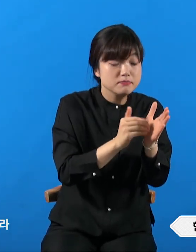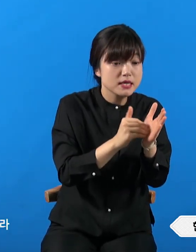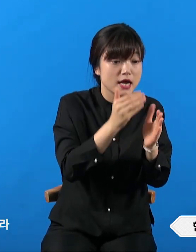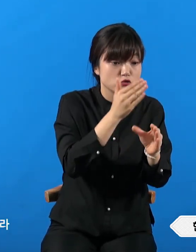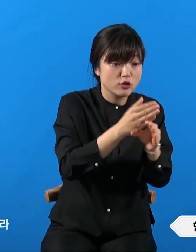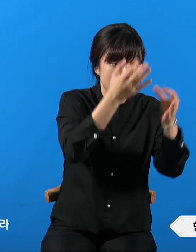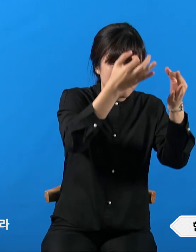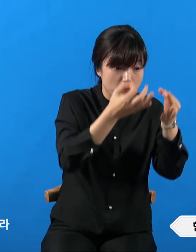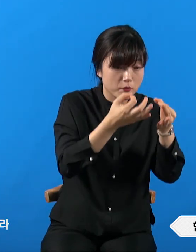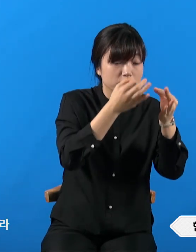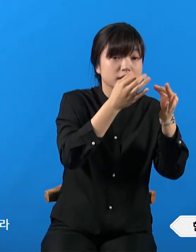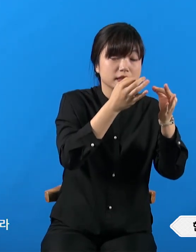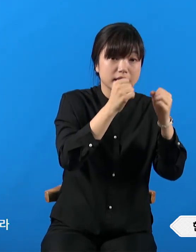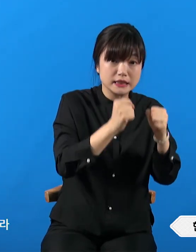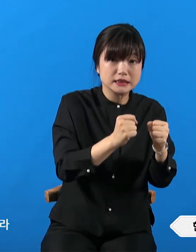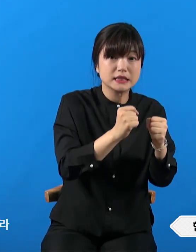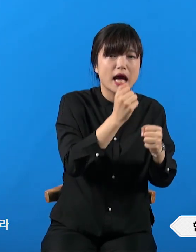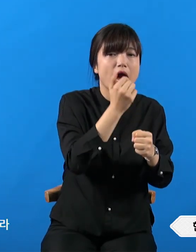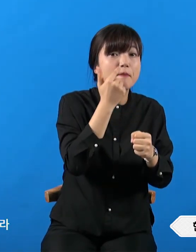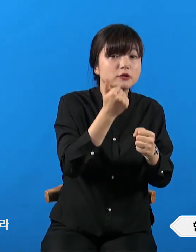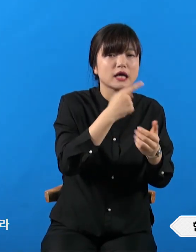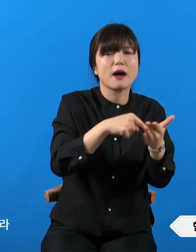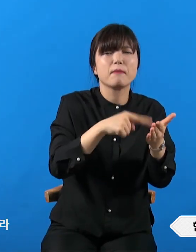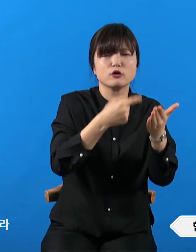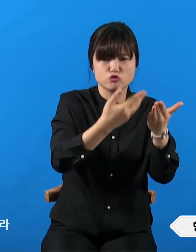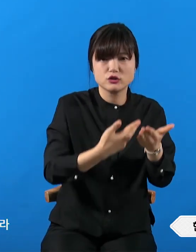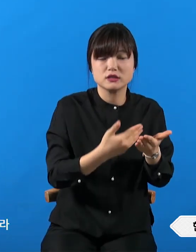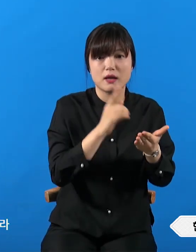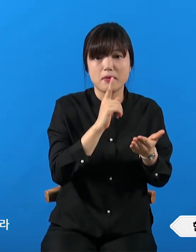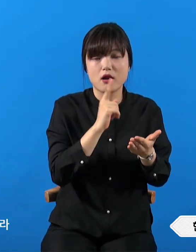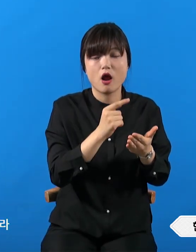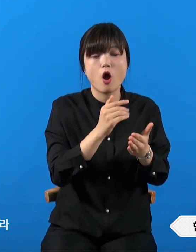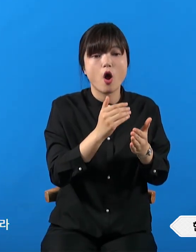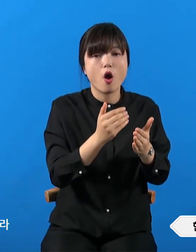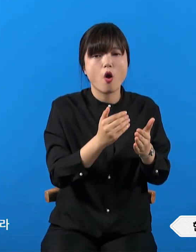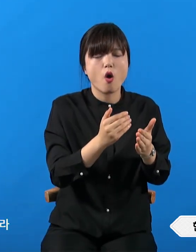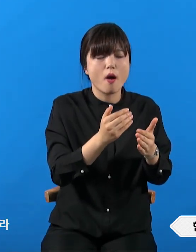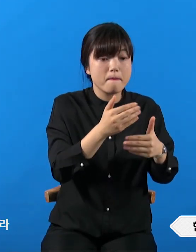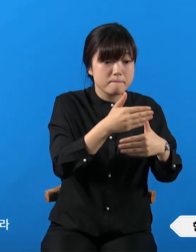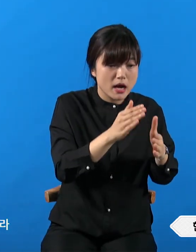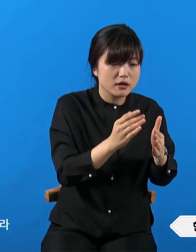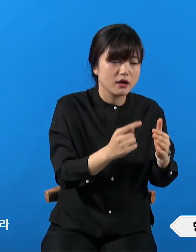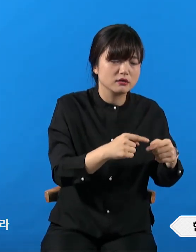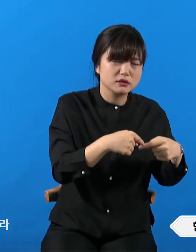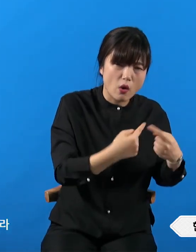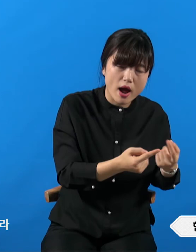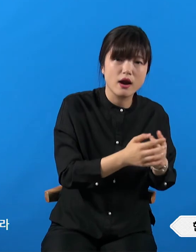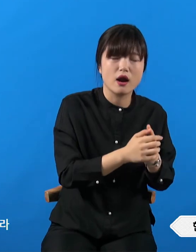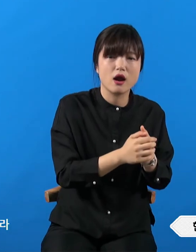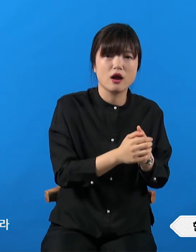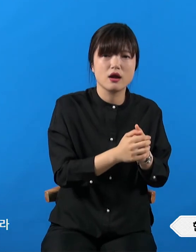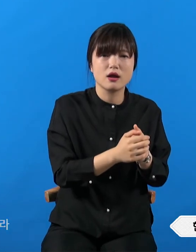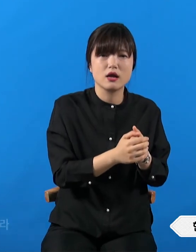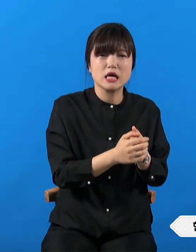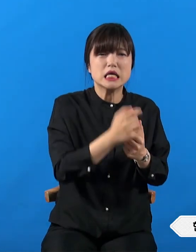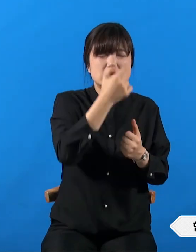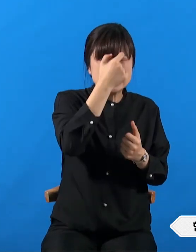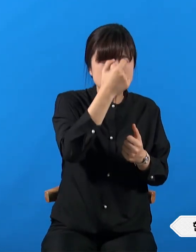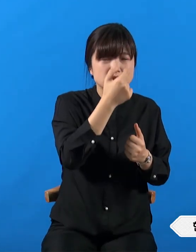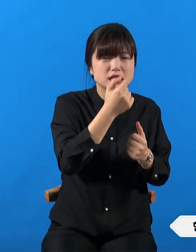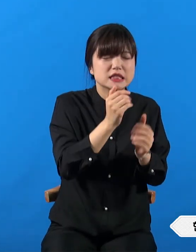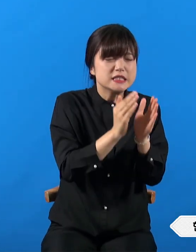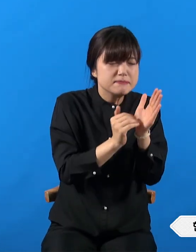아버지께서 갚으시리라. 이게 골방에 들어가라. 은밀한 중에 계시는 아버지, 은밀한